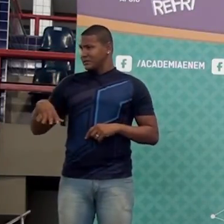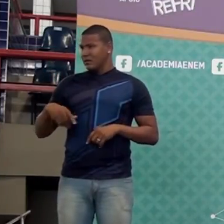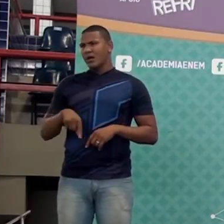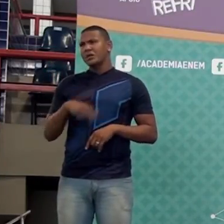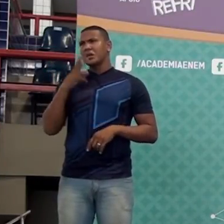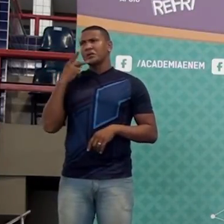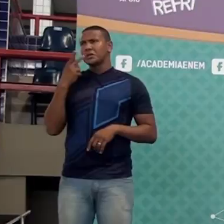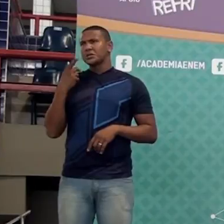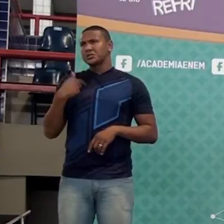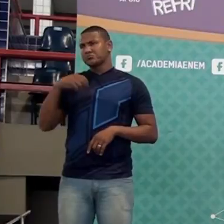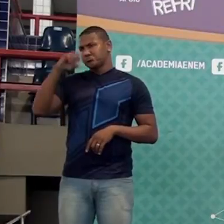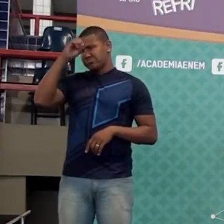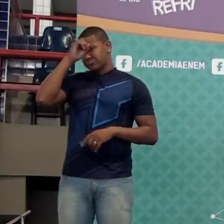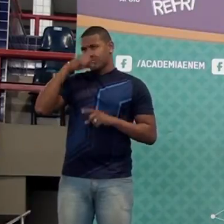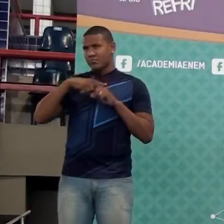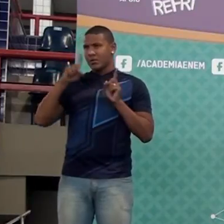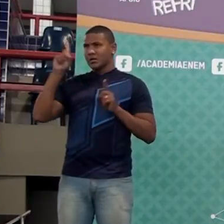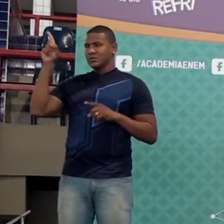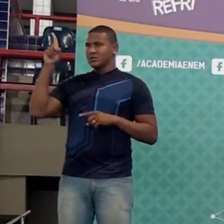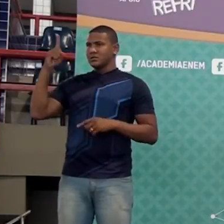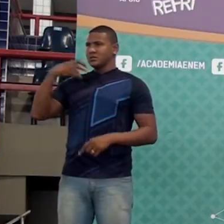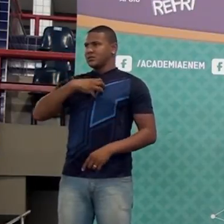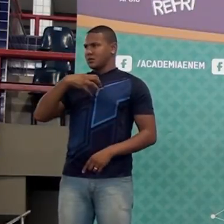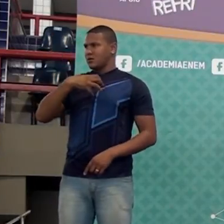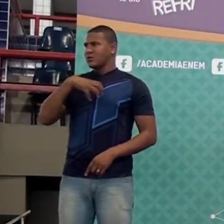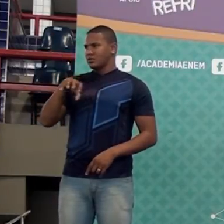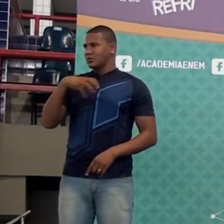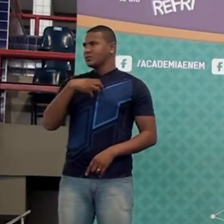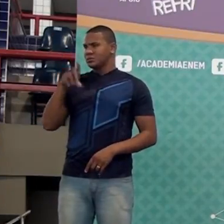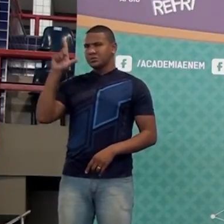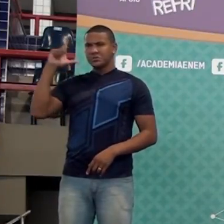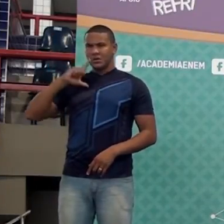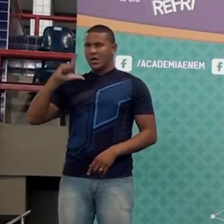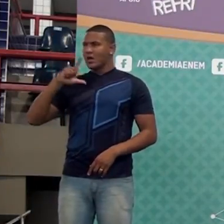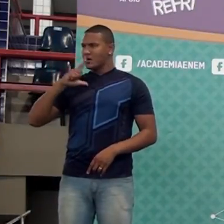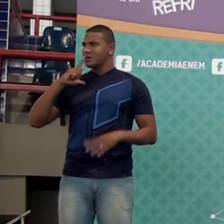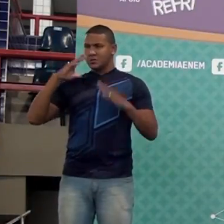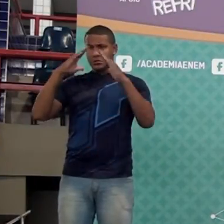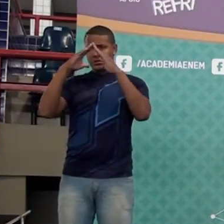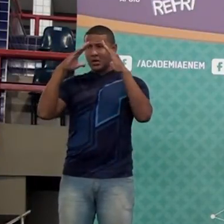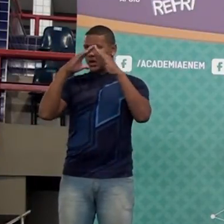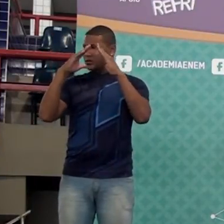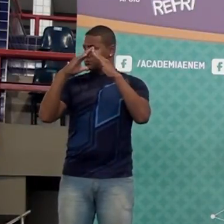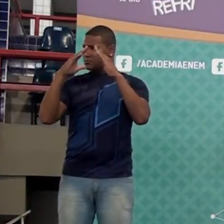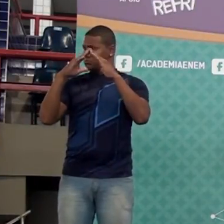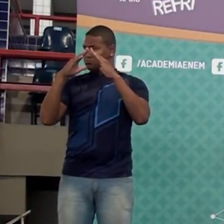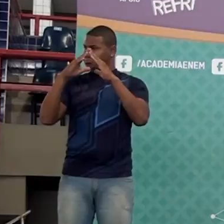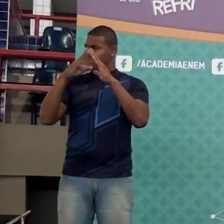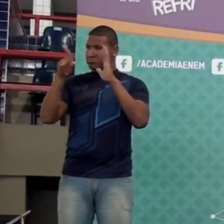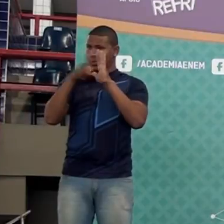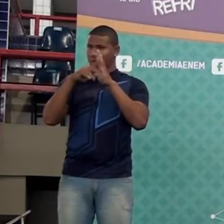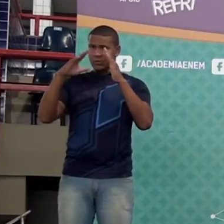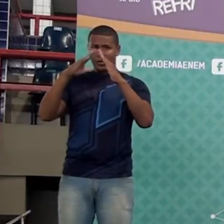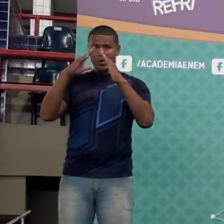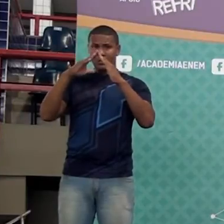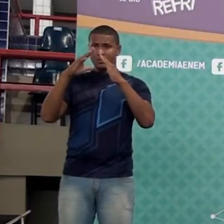também existe, Salvador tenho certeza, de instalação dessas placas solares na residência, certo?